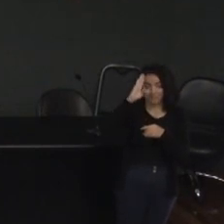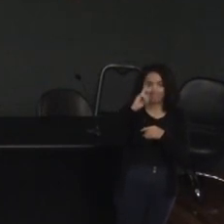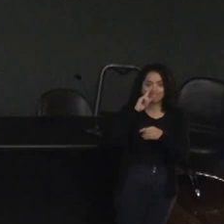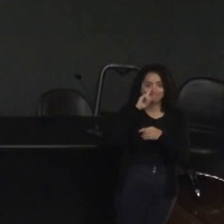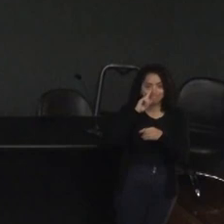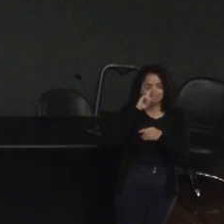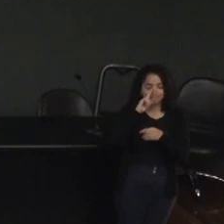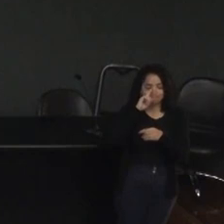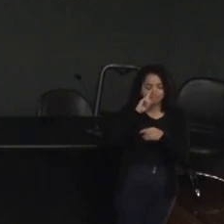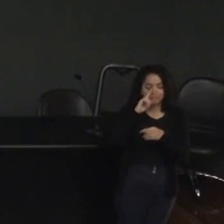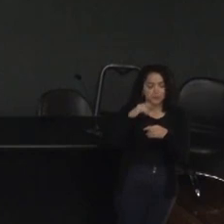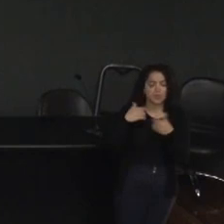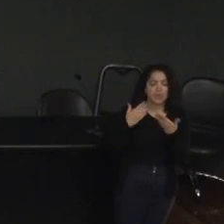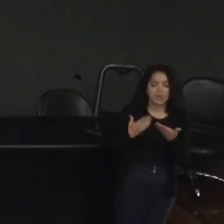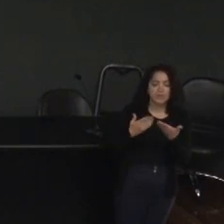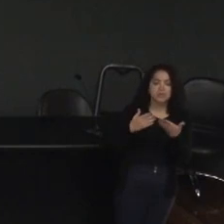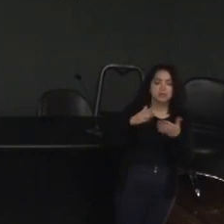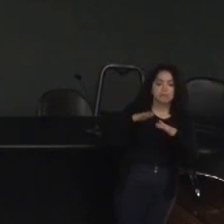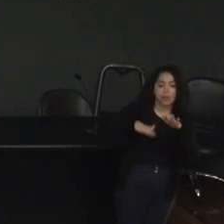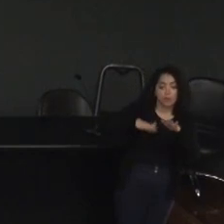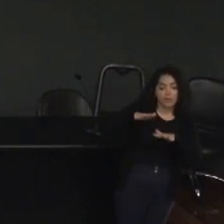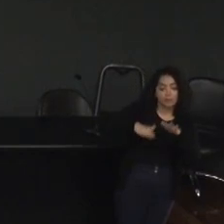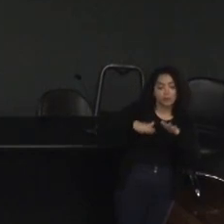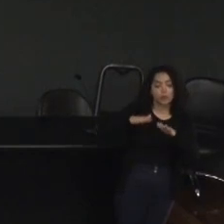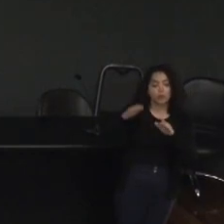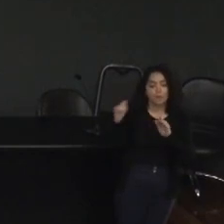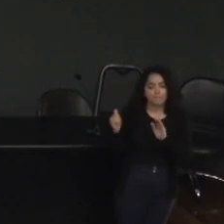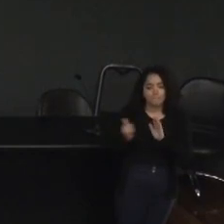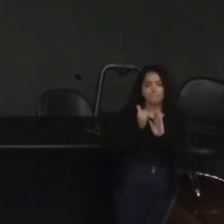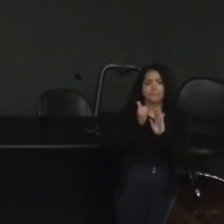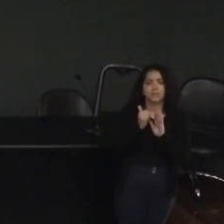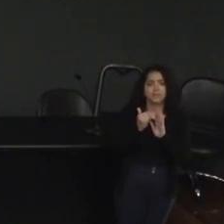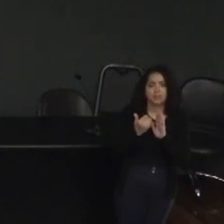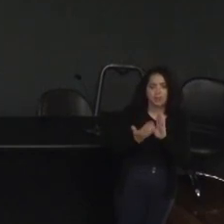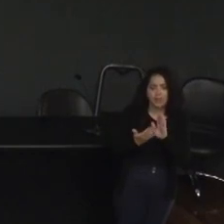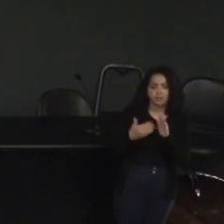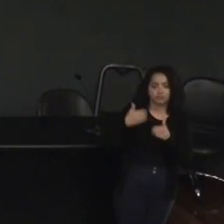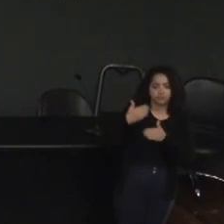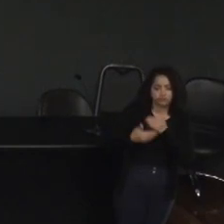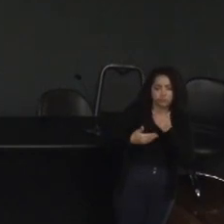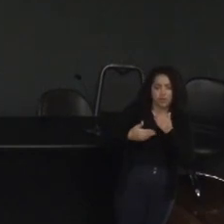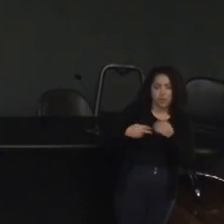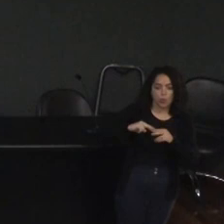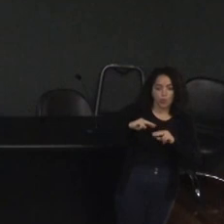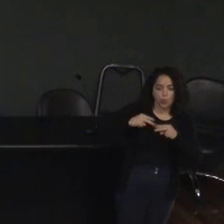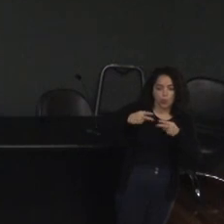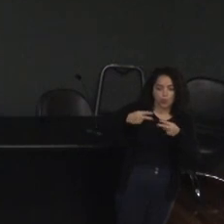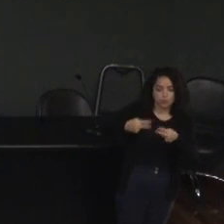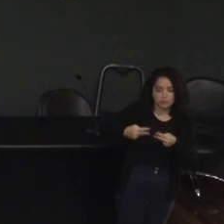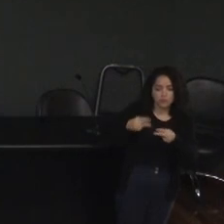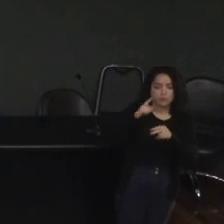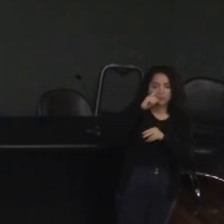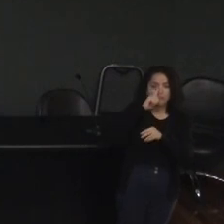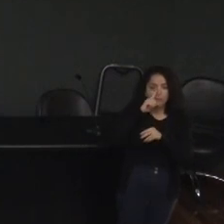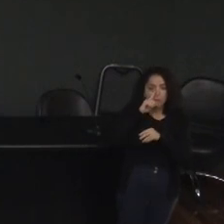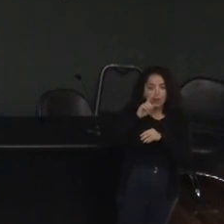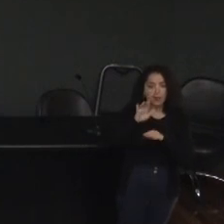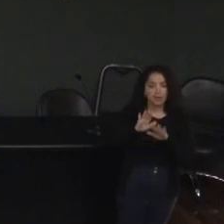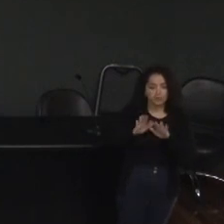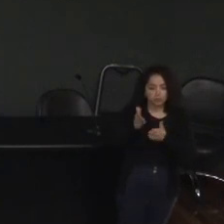que daí probabilidade e Impacto causa consequência evento de risco tratamento